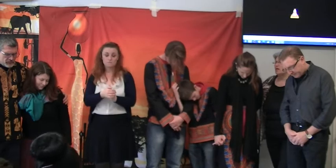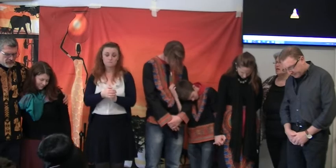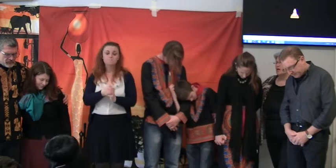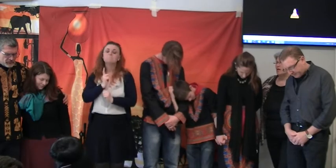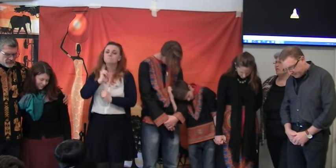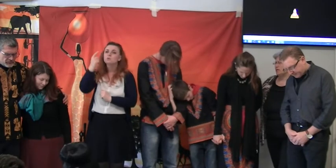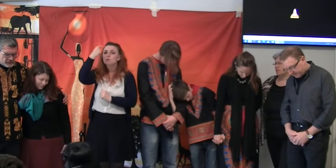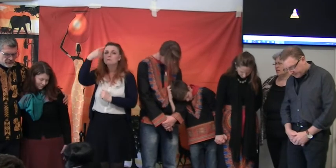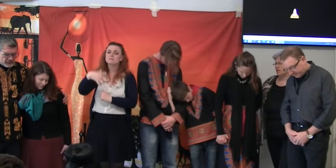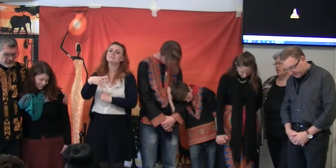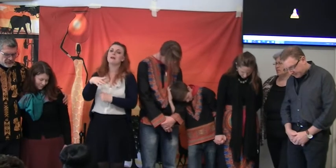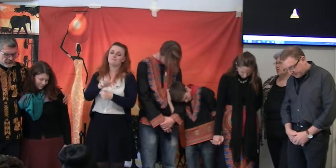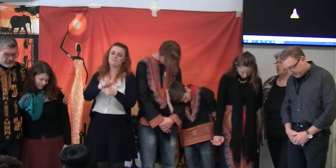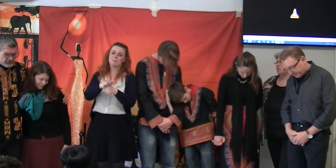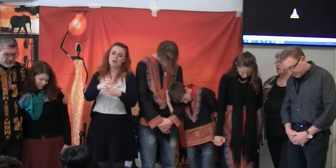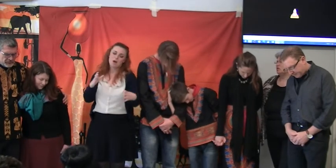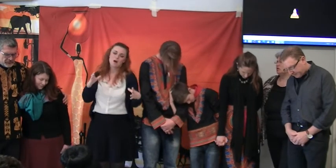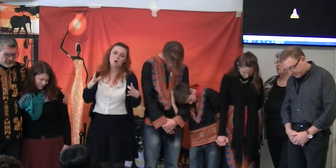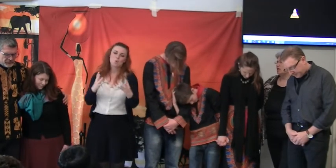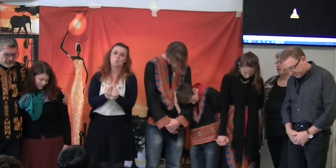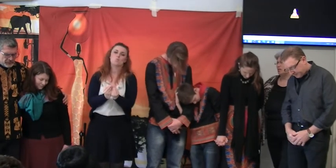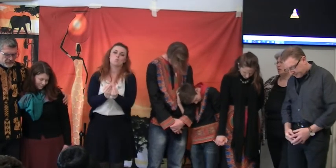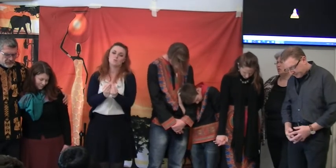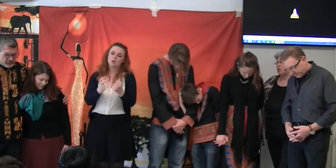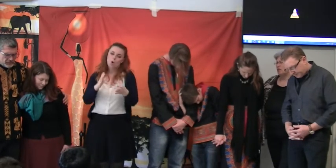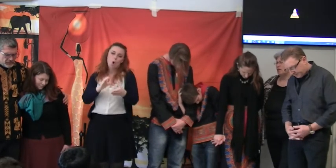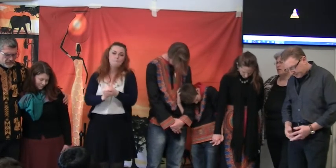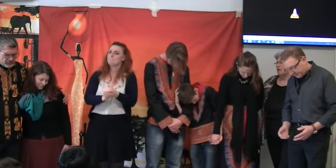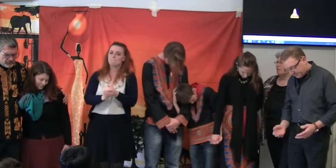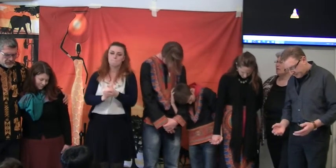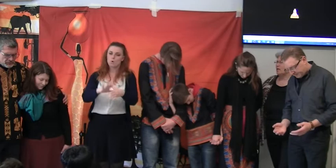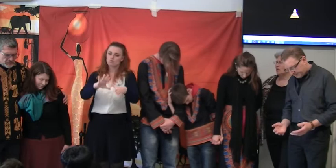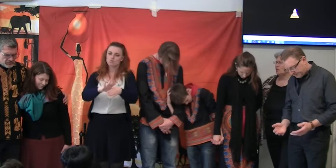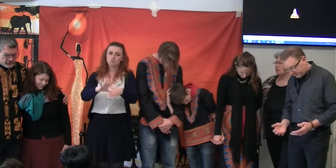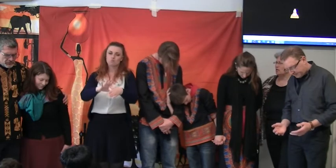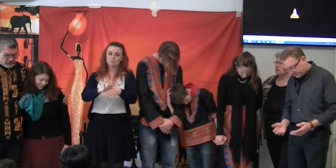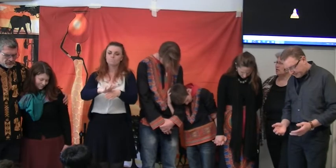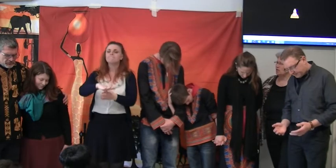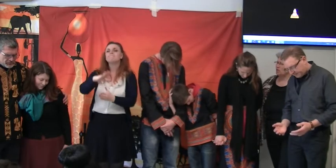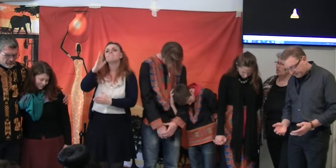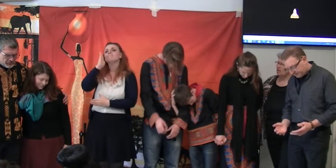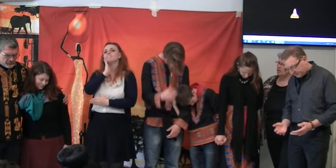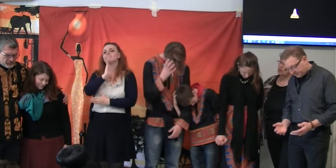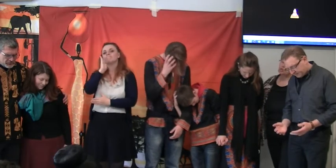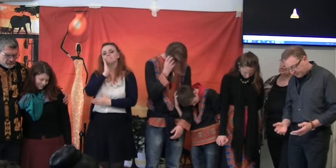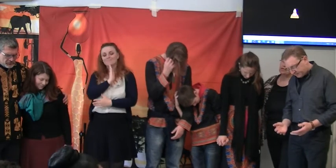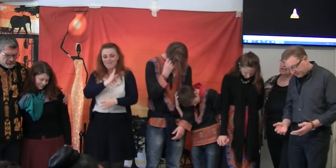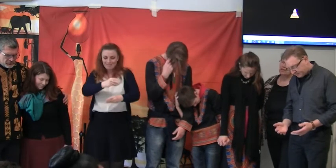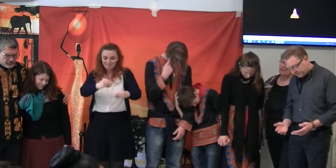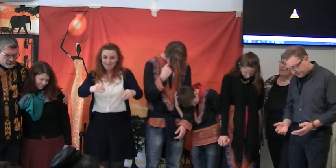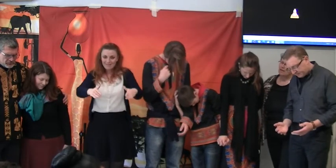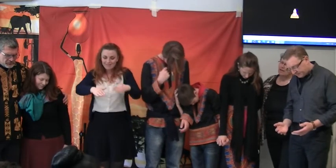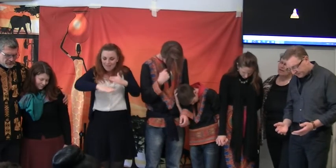Signore, e operano per te. Signore, apri il loro cuore e apriamo la mia strada, Signore, che mi conduce a